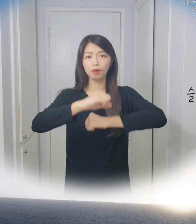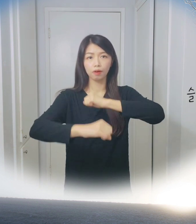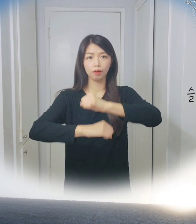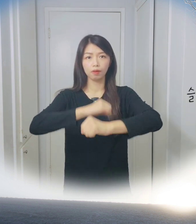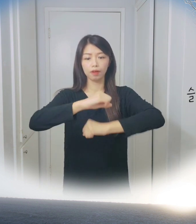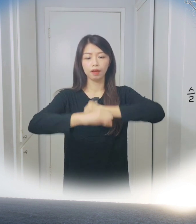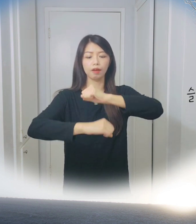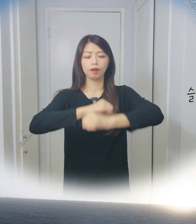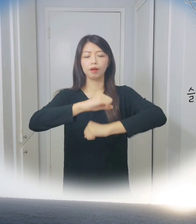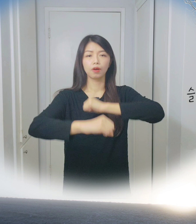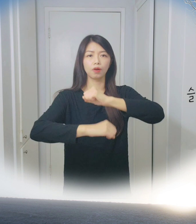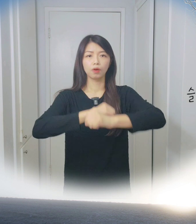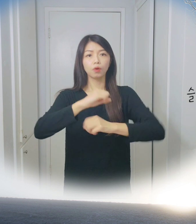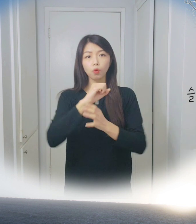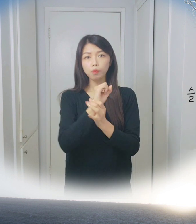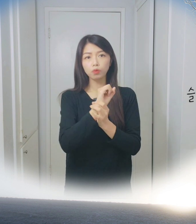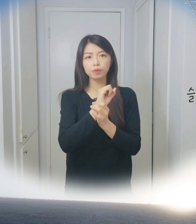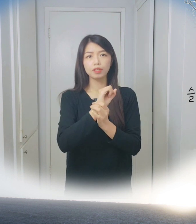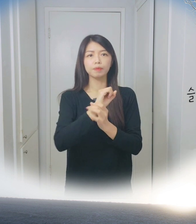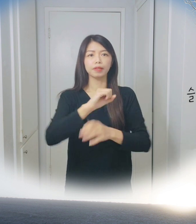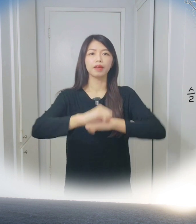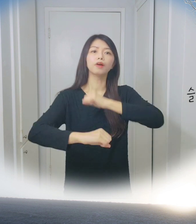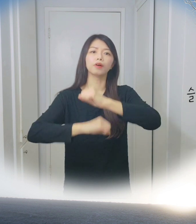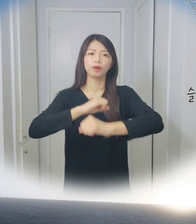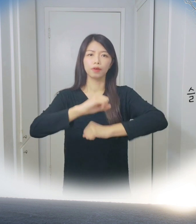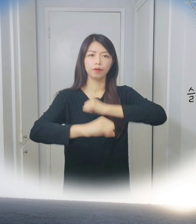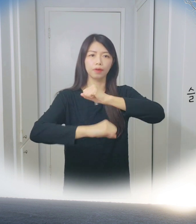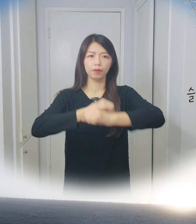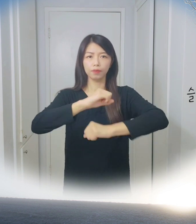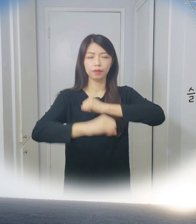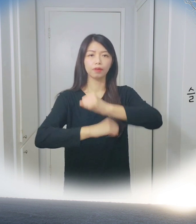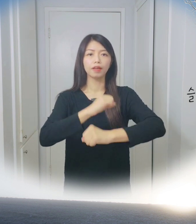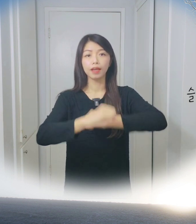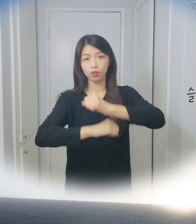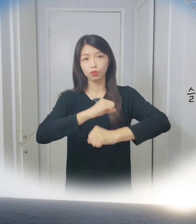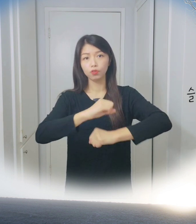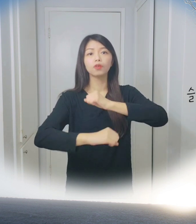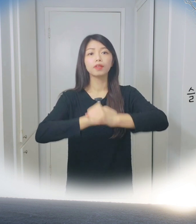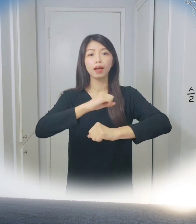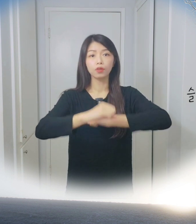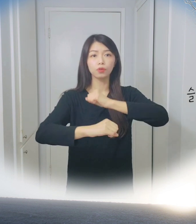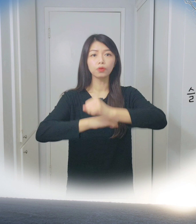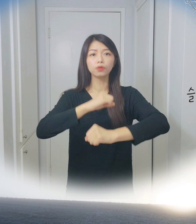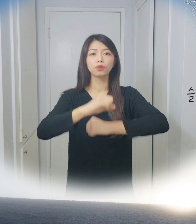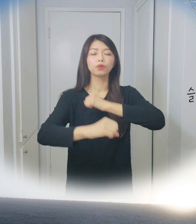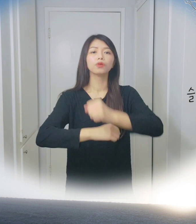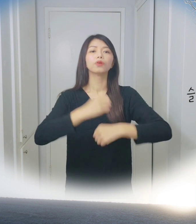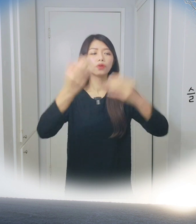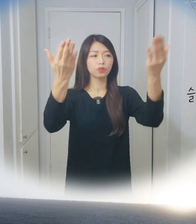상태에서 이렇게 손목은 움직이시면 안 돼요. 이렇게